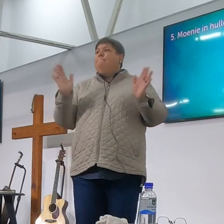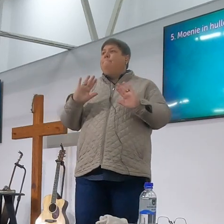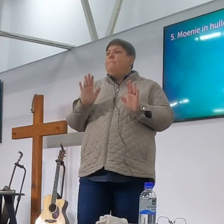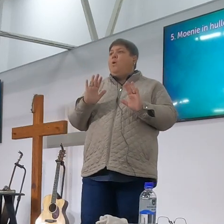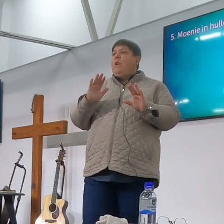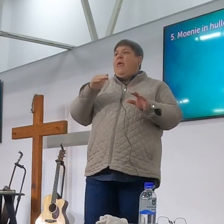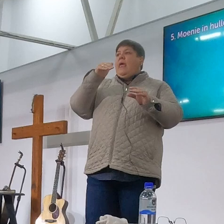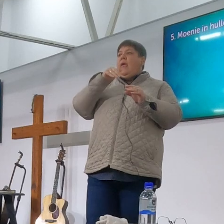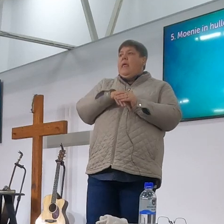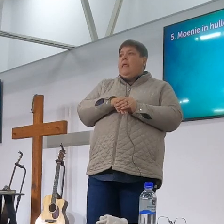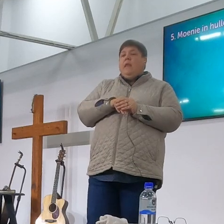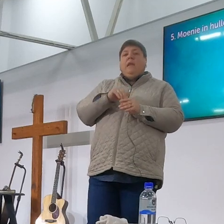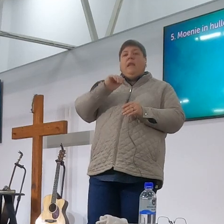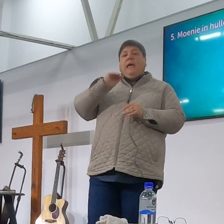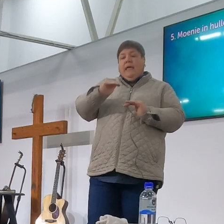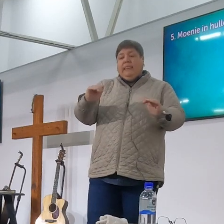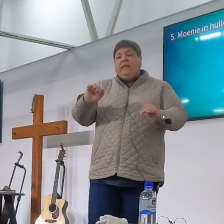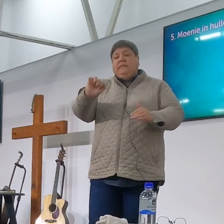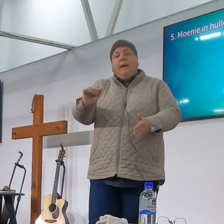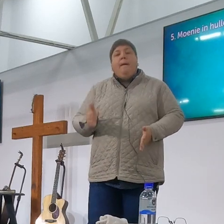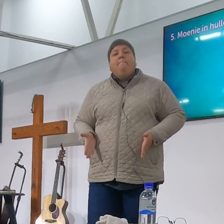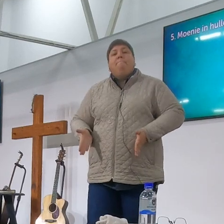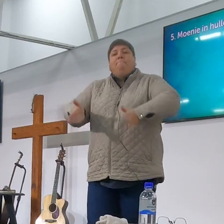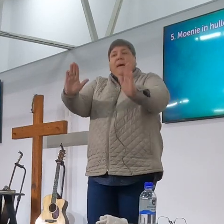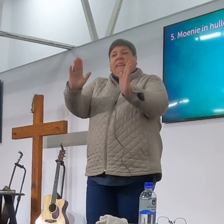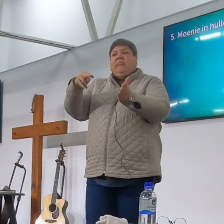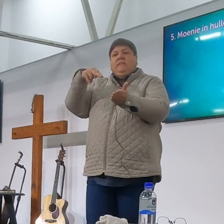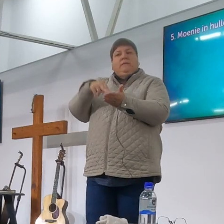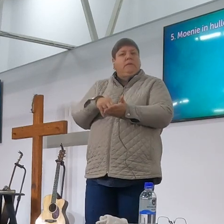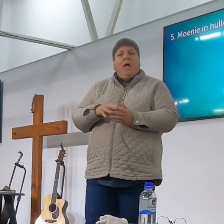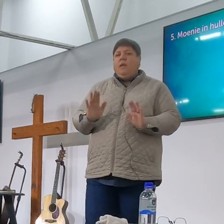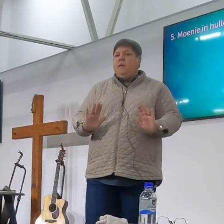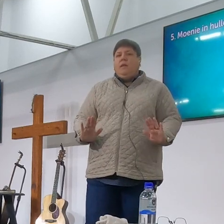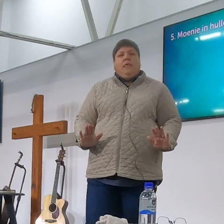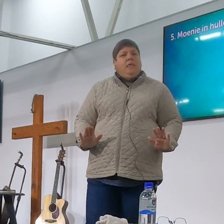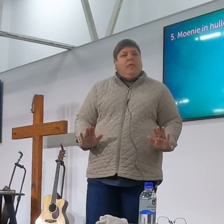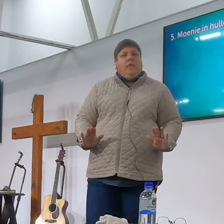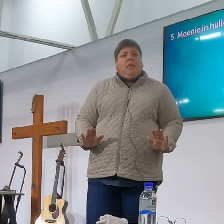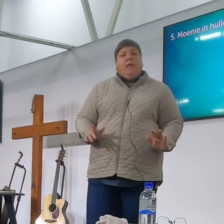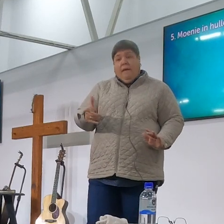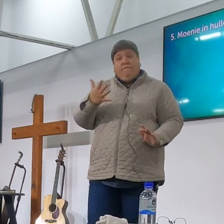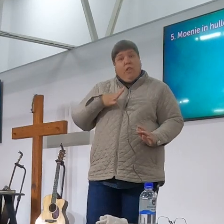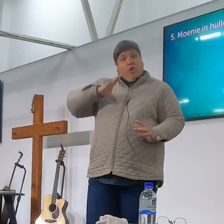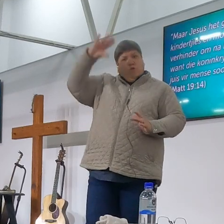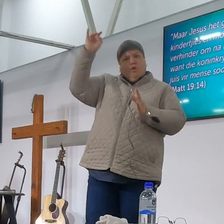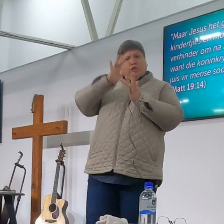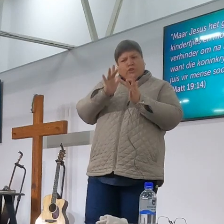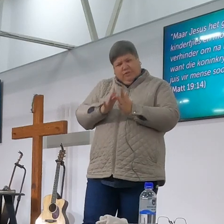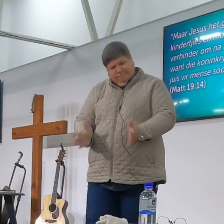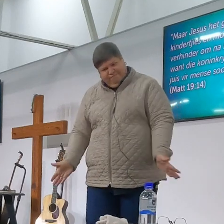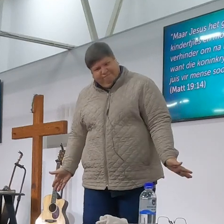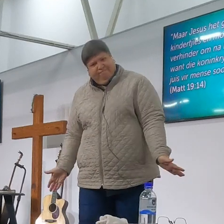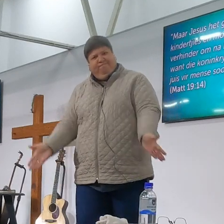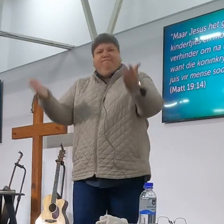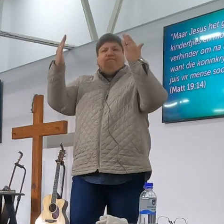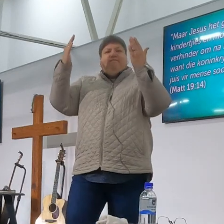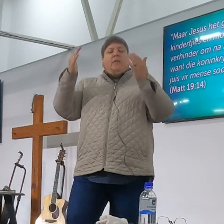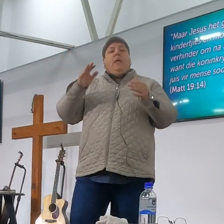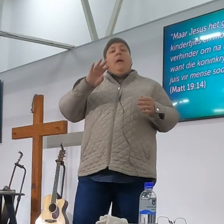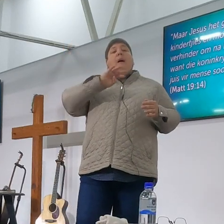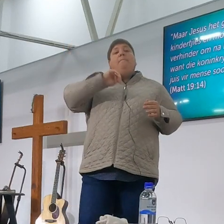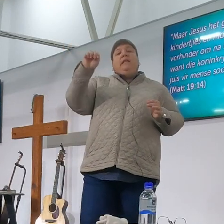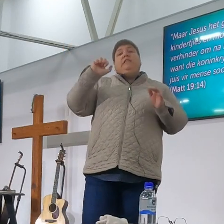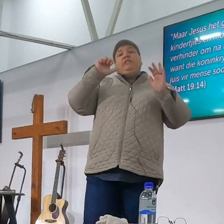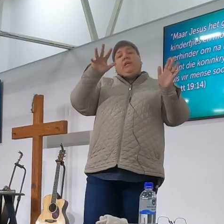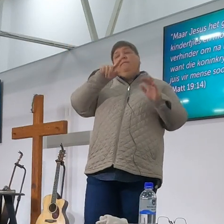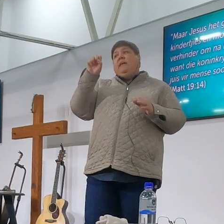in die kinders se pad staan nie. Moenie in die kinders se pad staan nie. Om by Jesus uit te kom nie. Ons lees in Matteus 19 vers